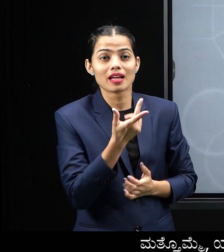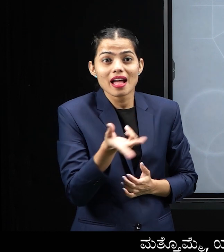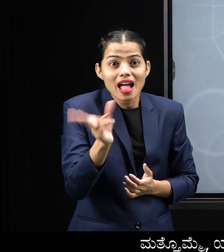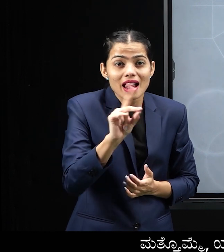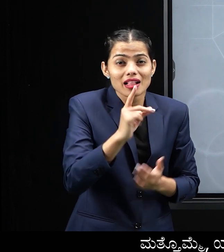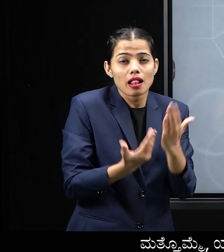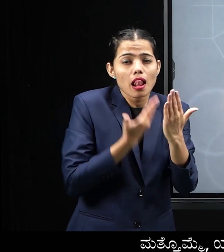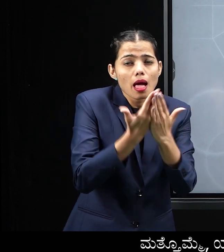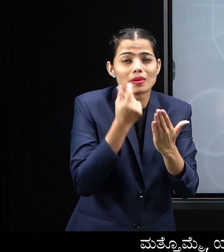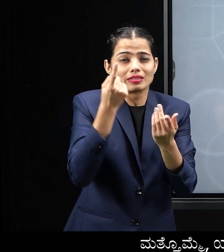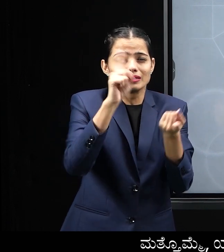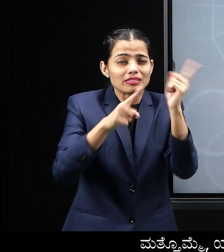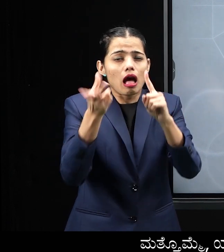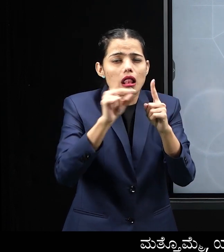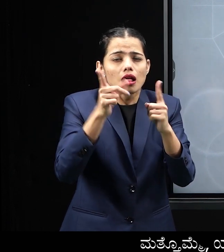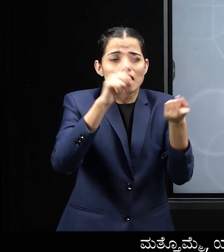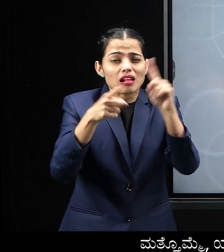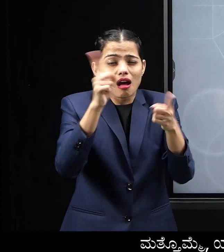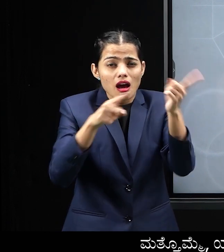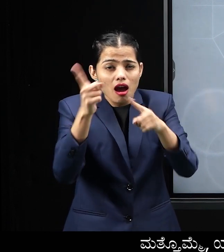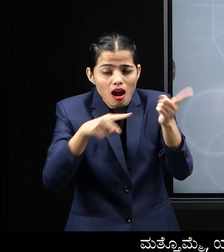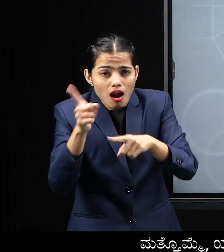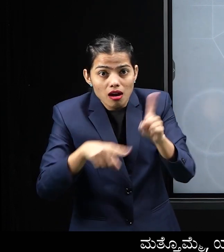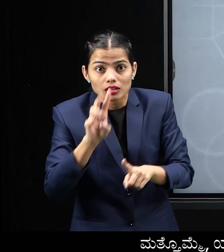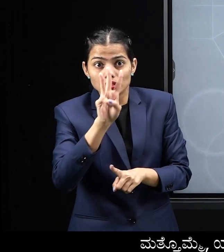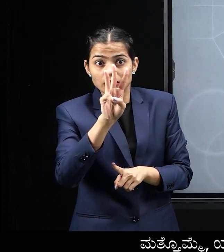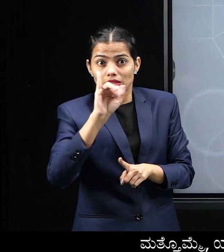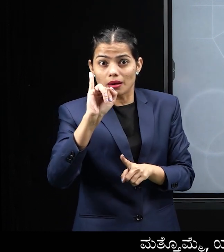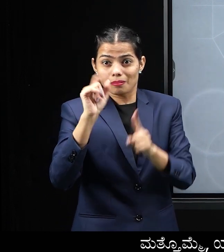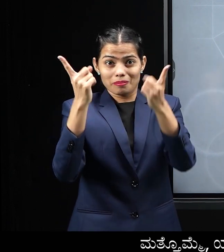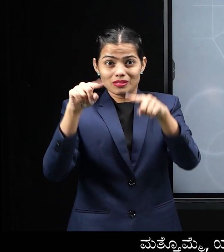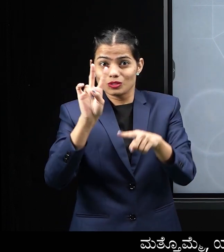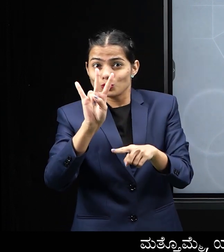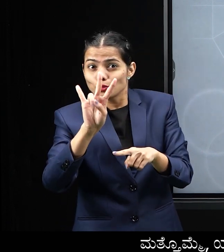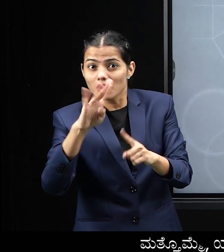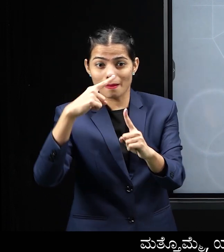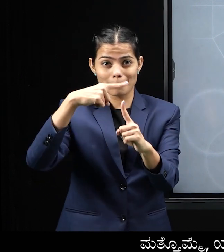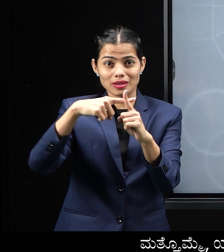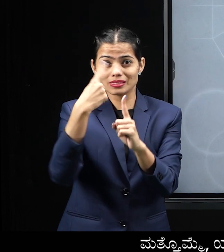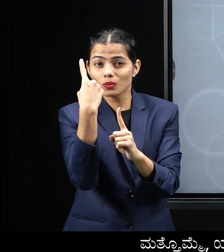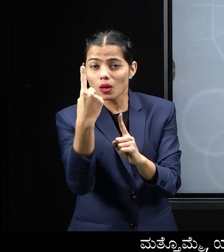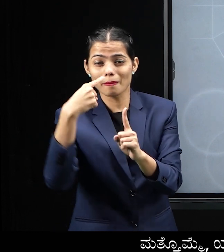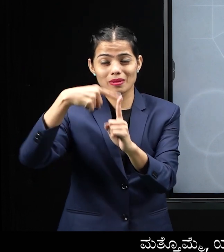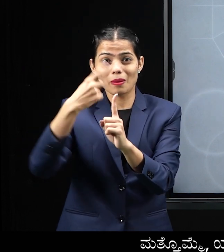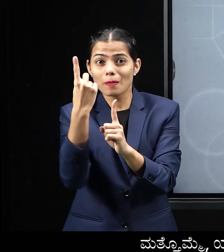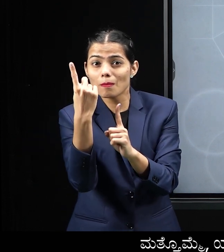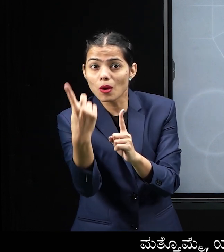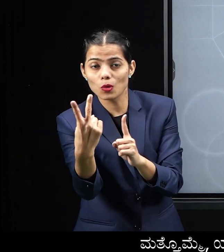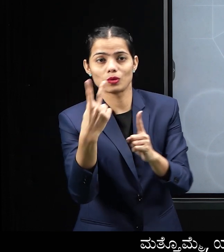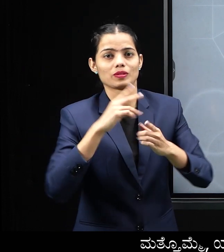ಮತ್ತೊಮ್ಮೆ ಯೂಕ್ಲಿಡ್ನ ವಿಭಾಗ ಅಲ್ಗಾರಿದಮ್ 36 24 ಇಂಟು 1 ಪ್ಲಸ್